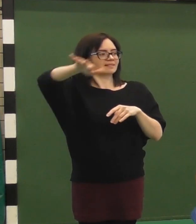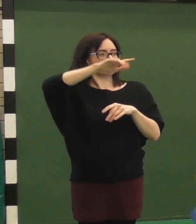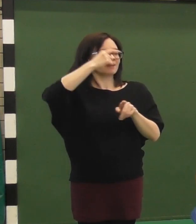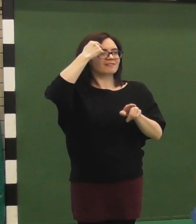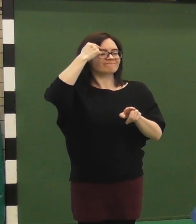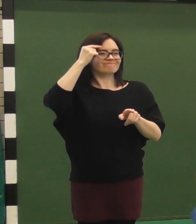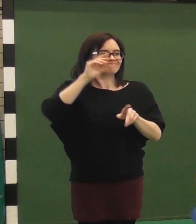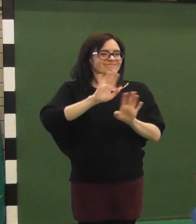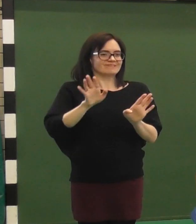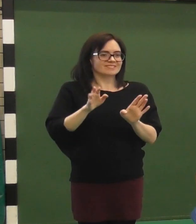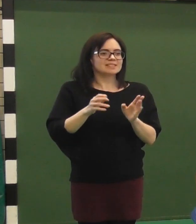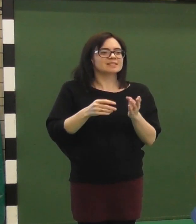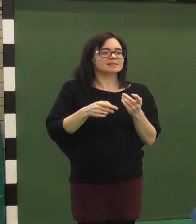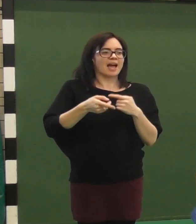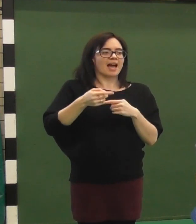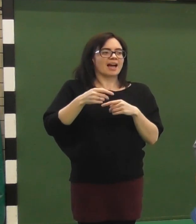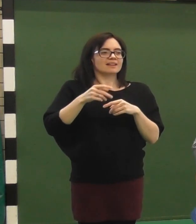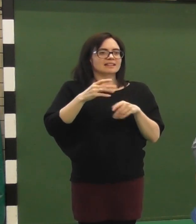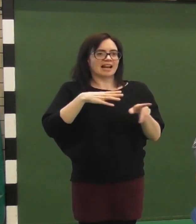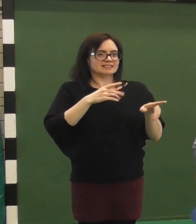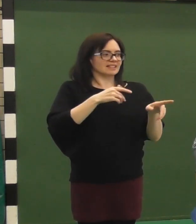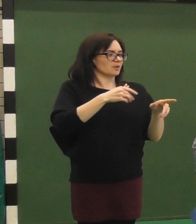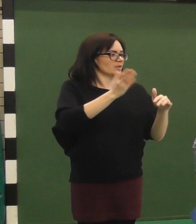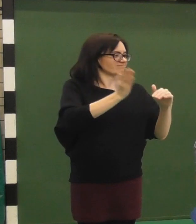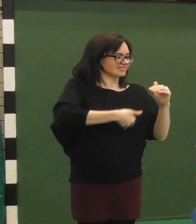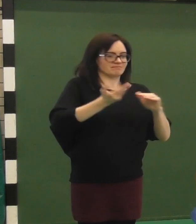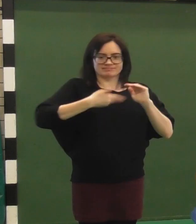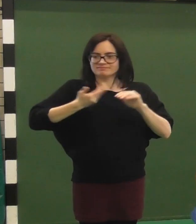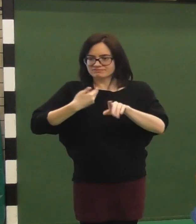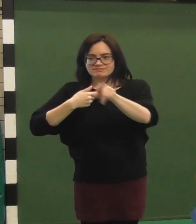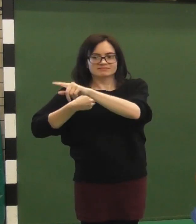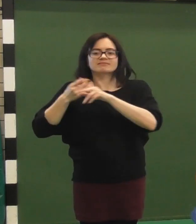már mindenütt vesztességet éreztek, hogy